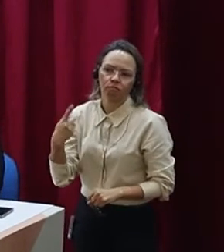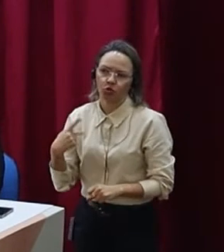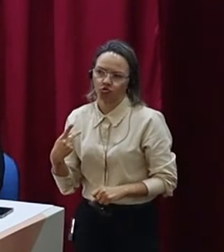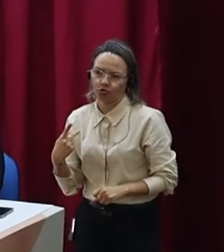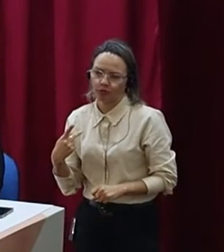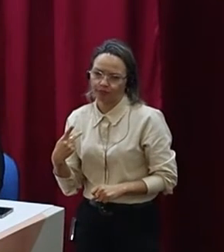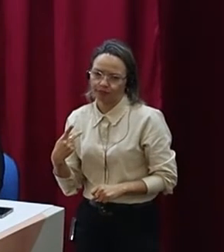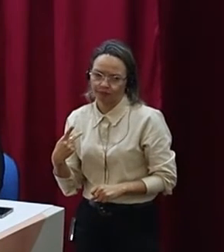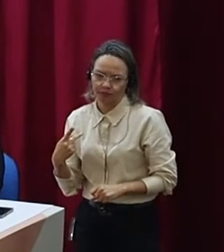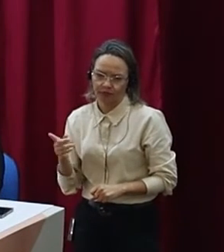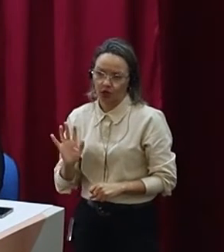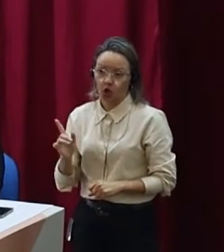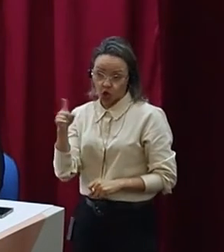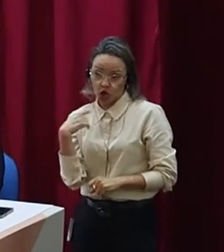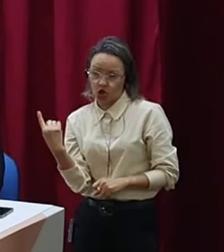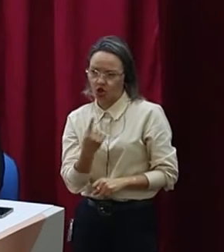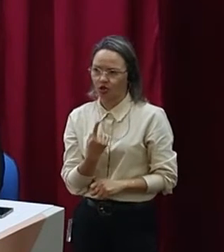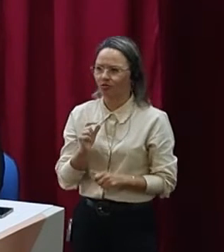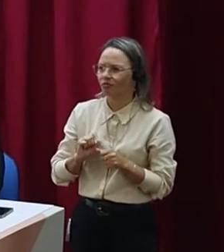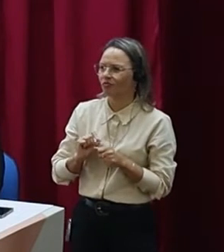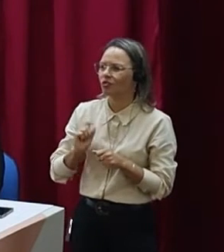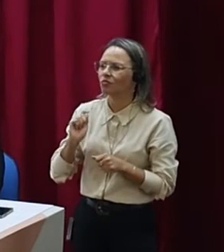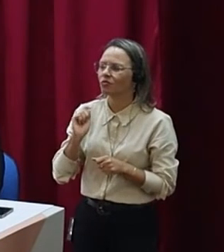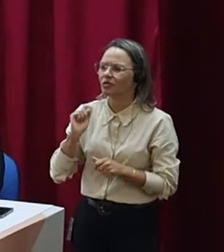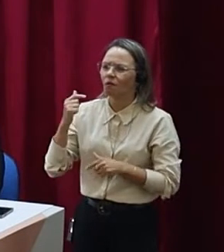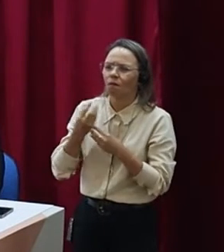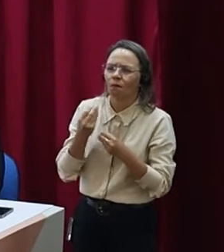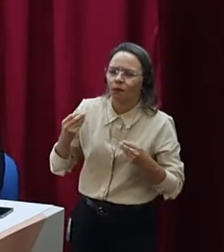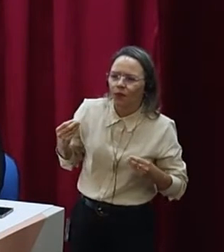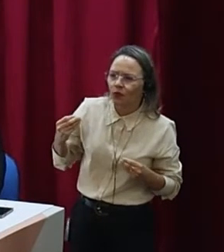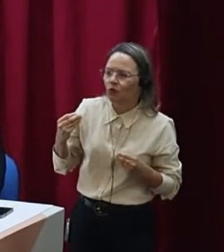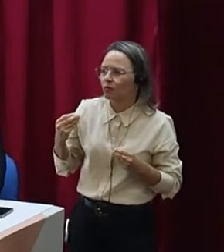Nosotros hicimos tantos trabajos para sacar la ley de lenguas.